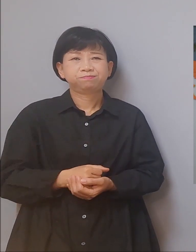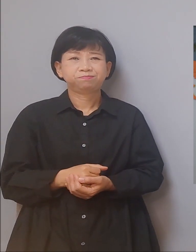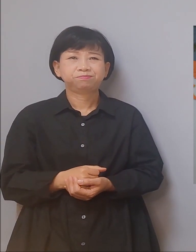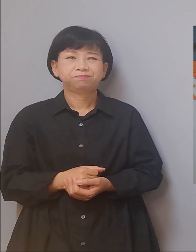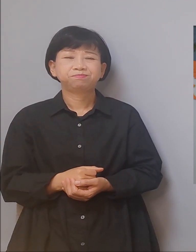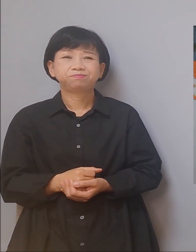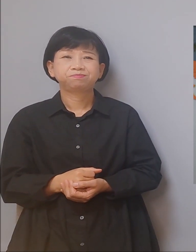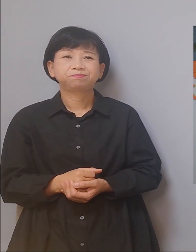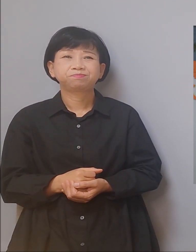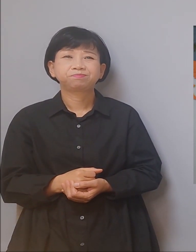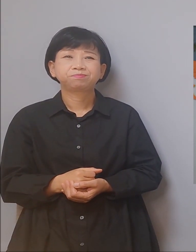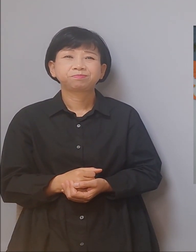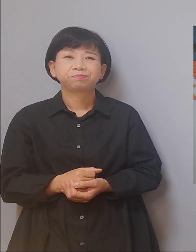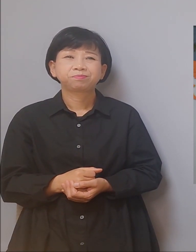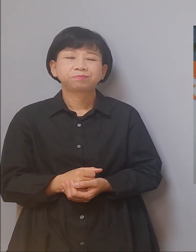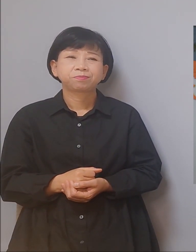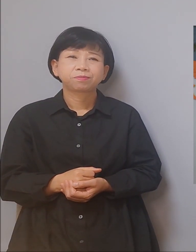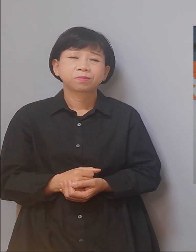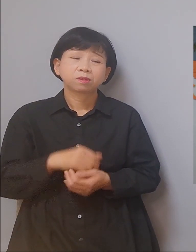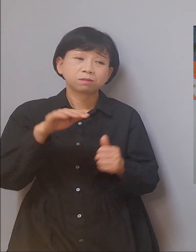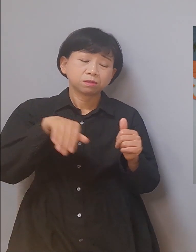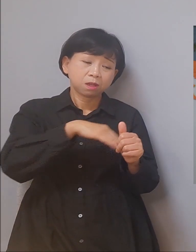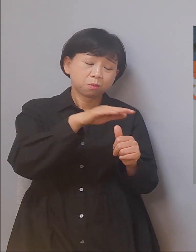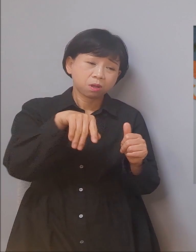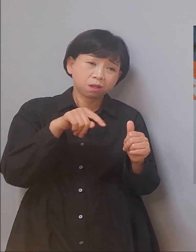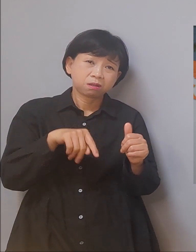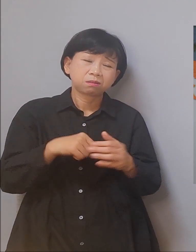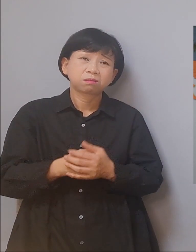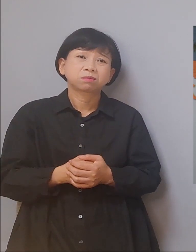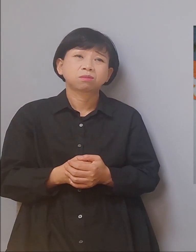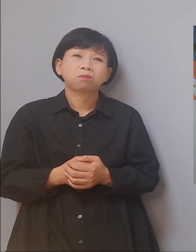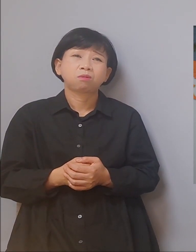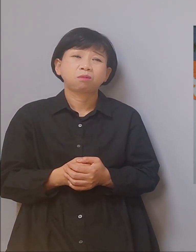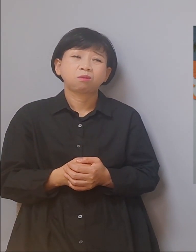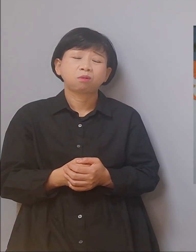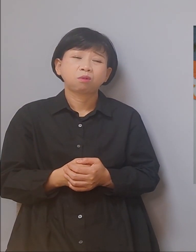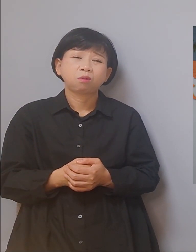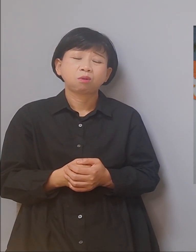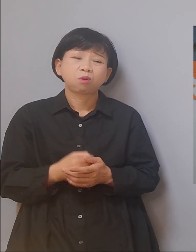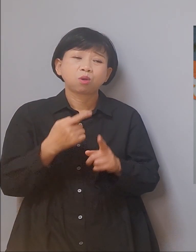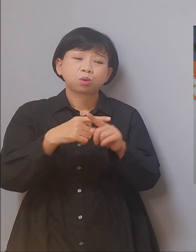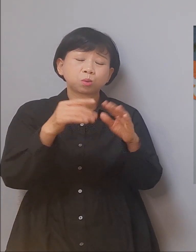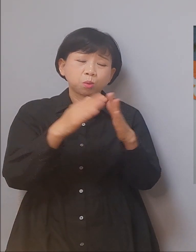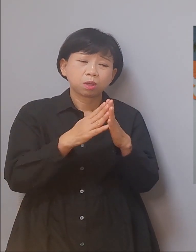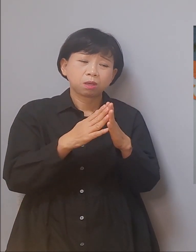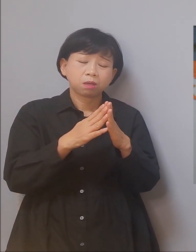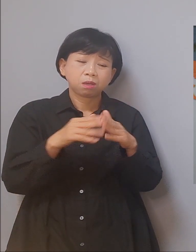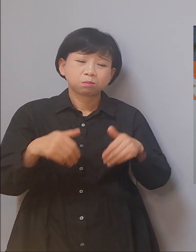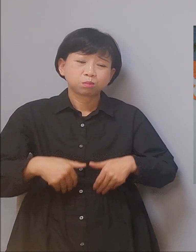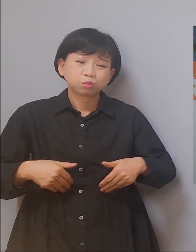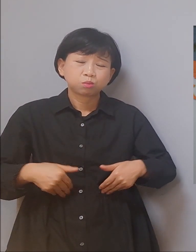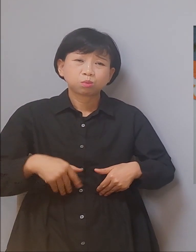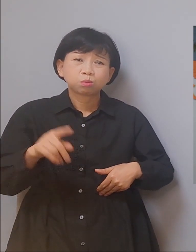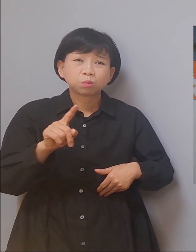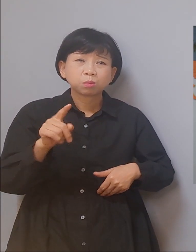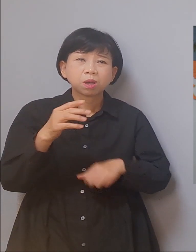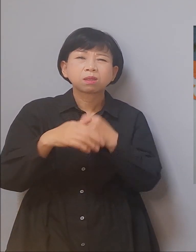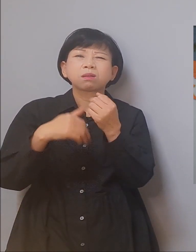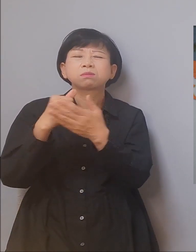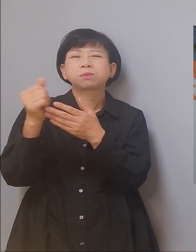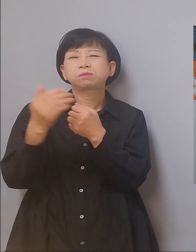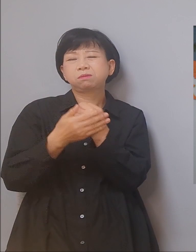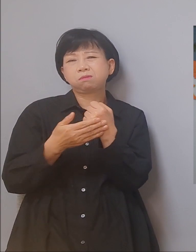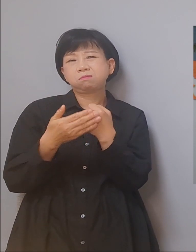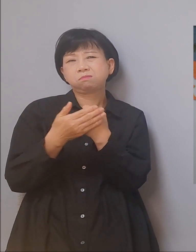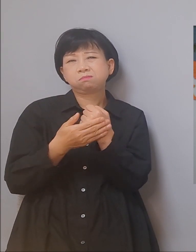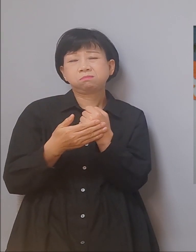시작합니다. 이런 상황에서 그들에게 또한 교회에 간절히 필요했던 것은 하나님의